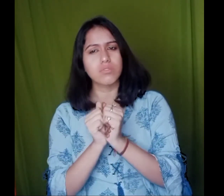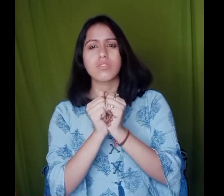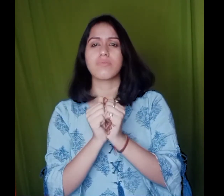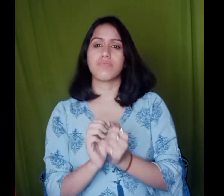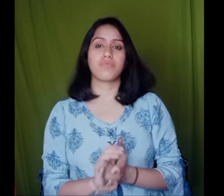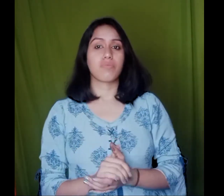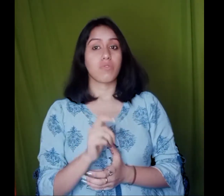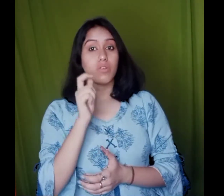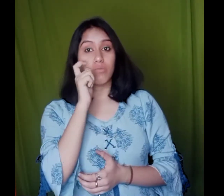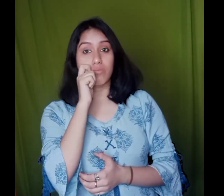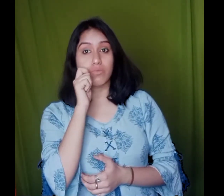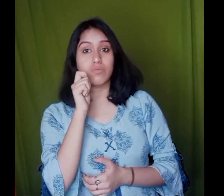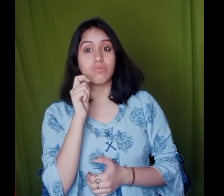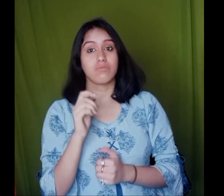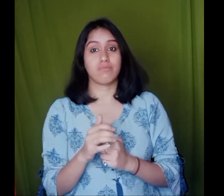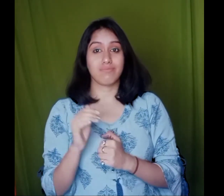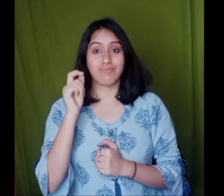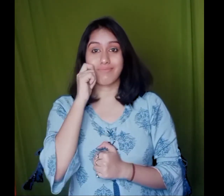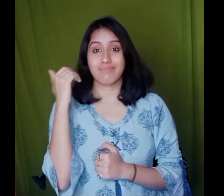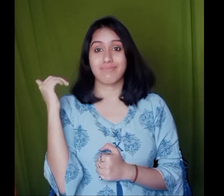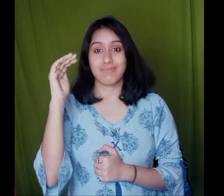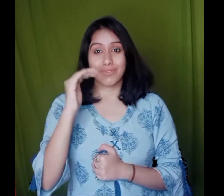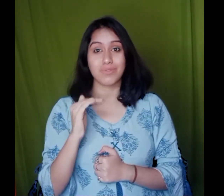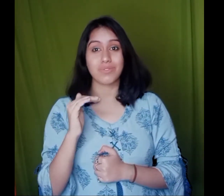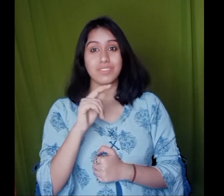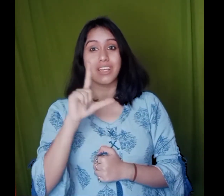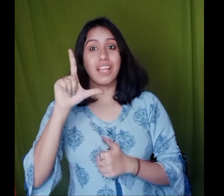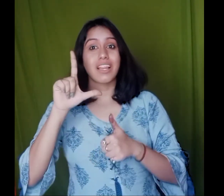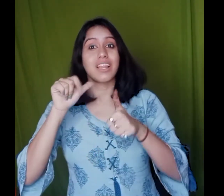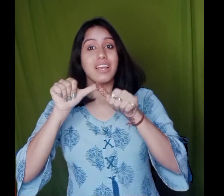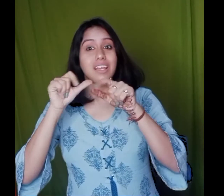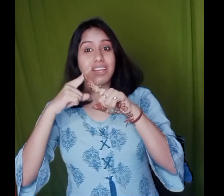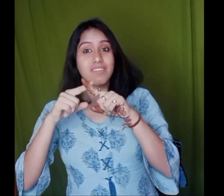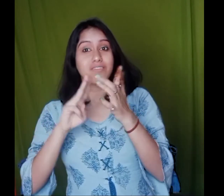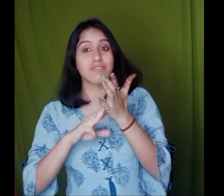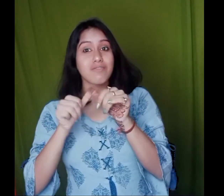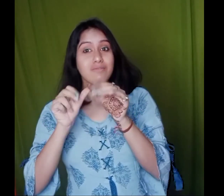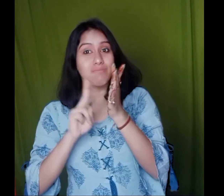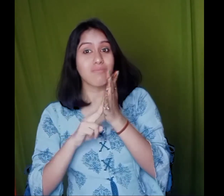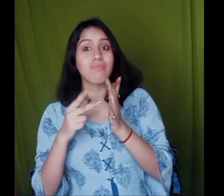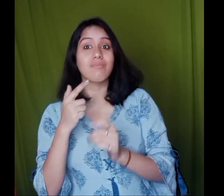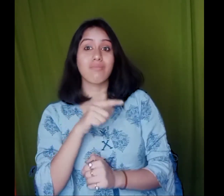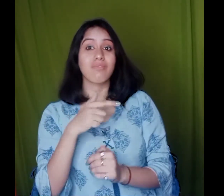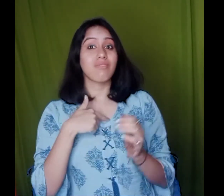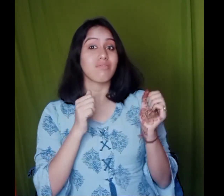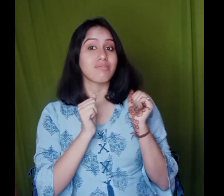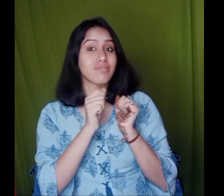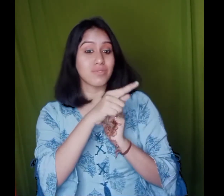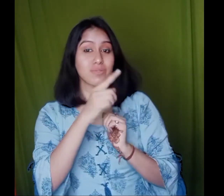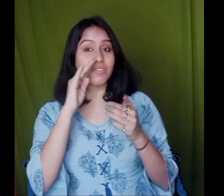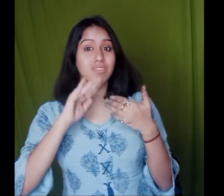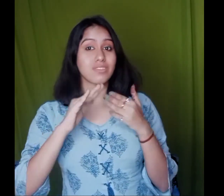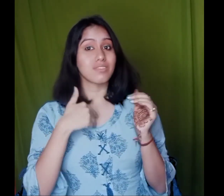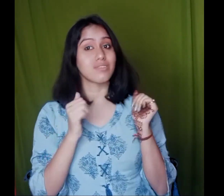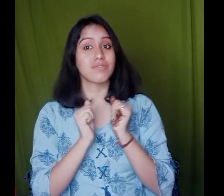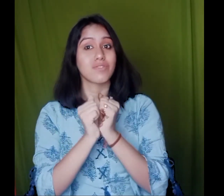जा रहे हैं, तो कहने लगे कि मैं आपकी सेवा करूंगी, भैया भाभी की भी सेवा करूंगी। लक्ष्मण जी ने कहा कि नहीं, मैं